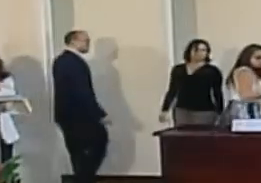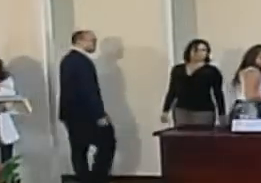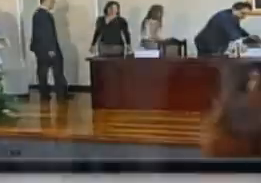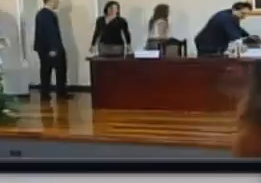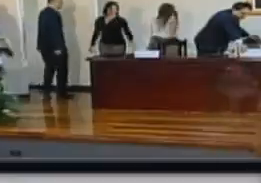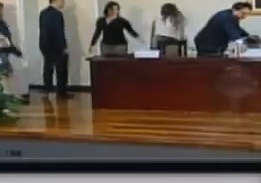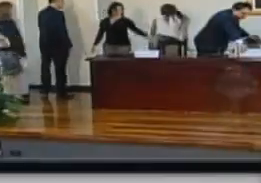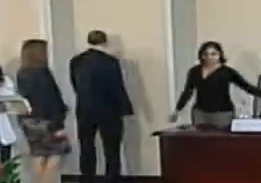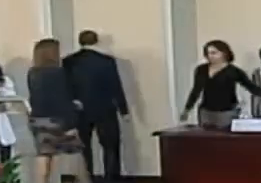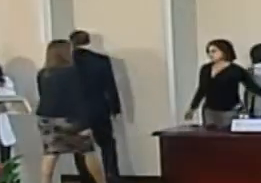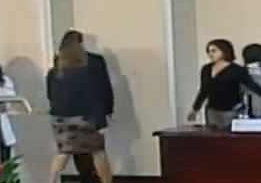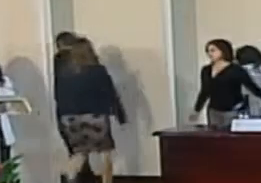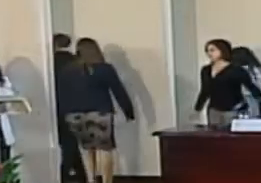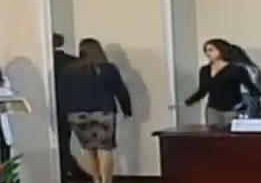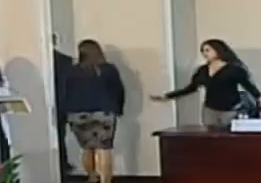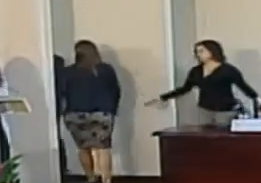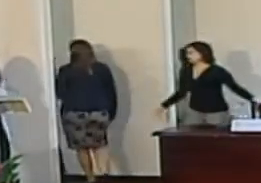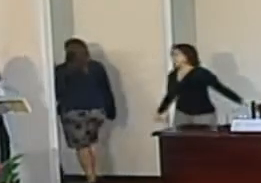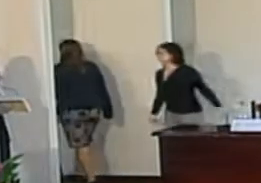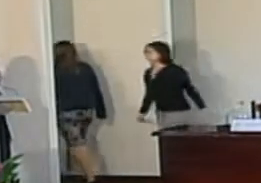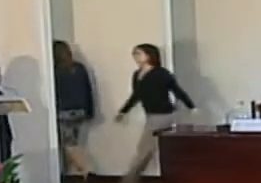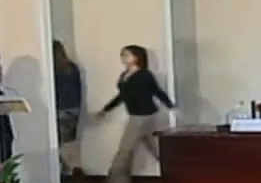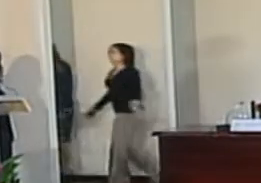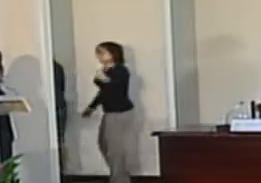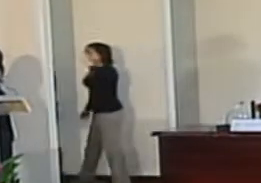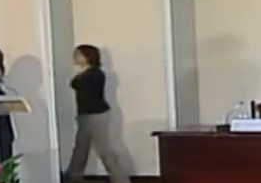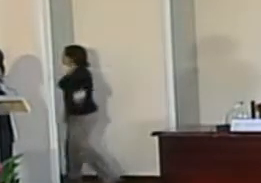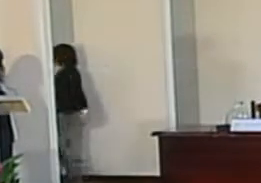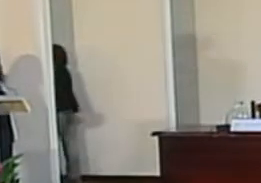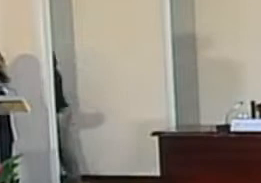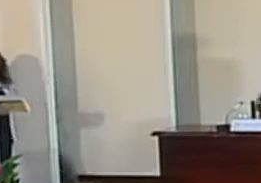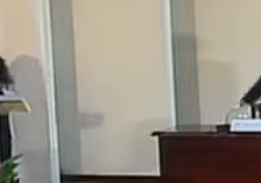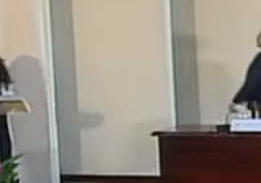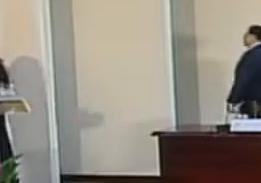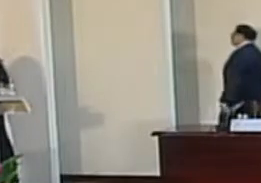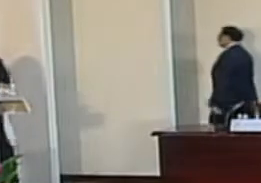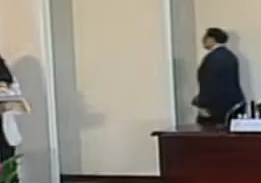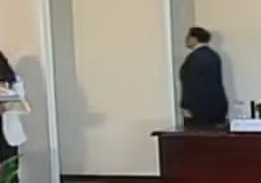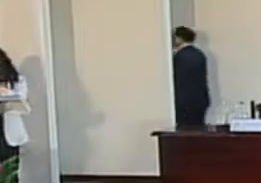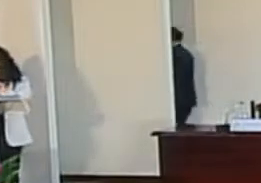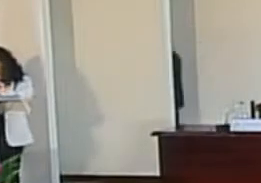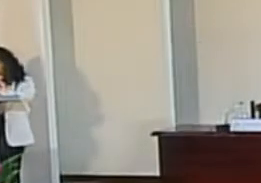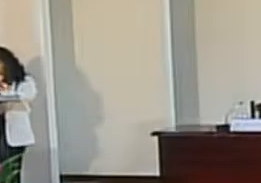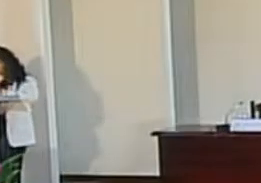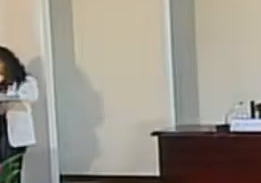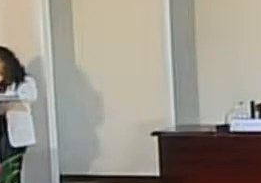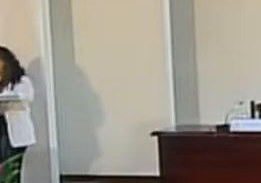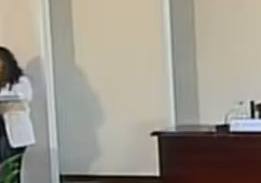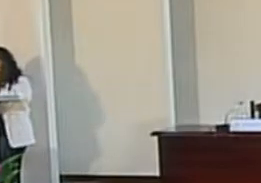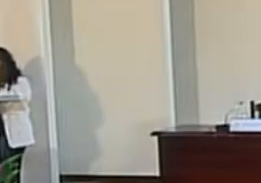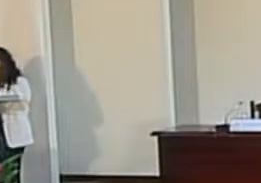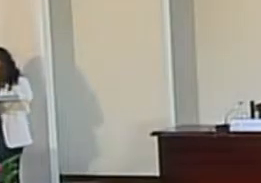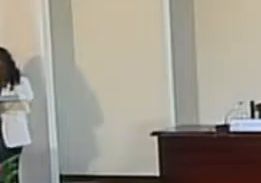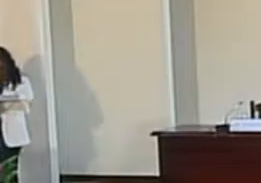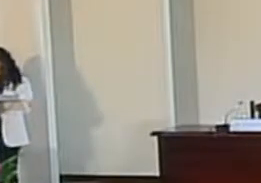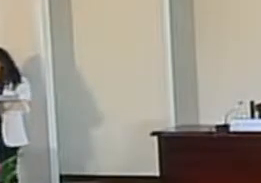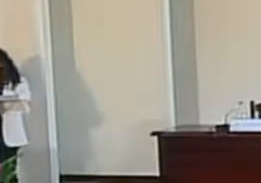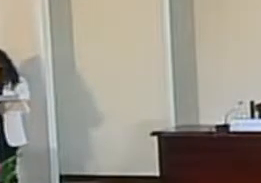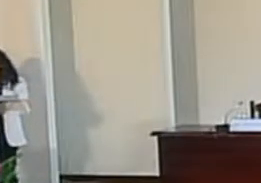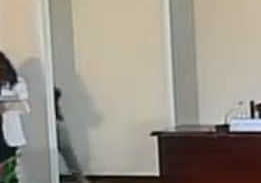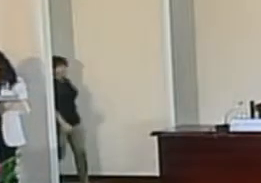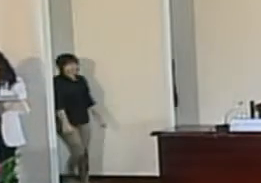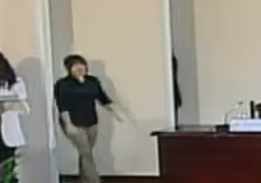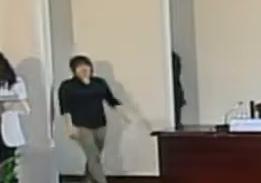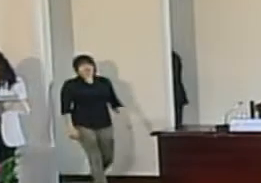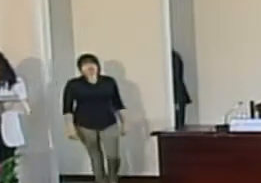porque era las 10 de la mañana que se había pactado. Ya el protocolo termina de ajustar los últimos datos y ahora sí vamos con la señal en vivo. No sé si,